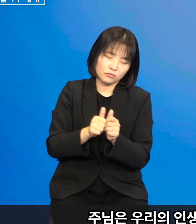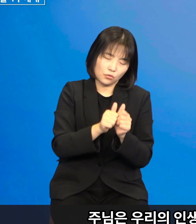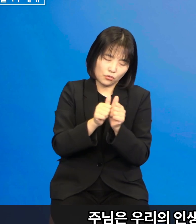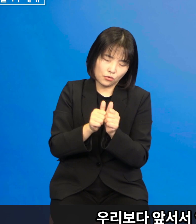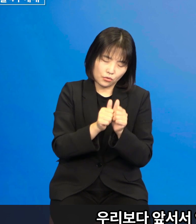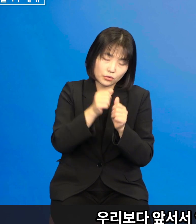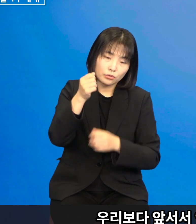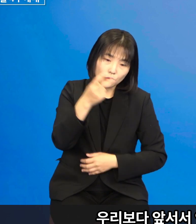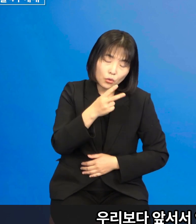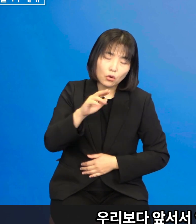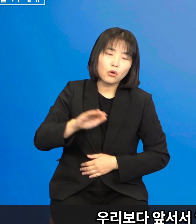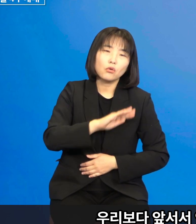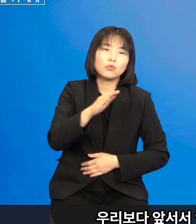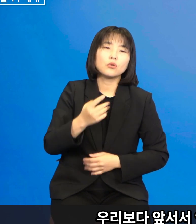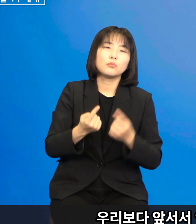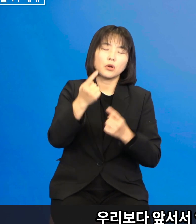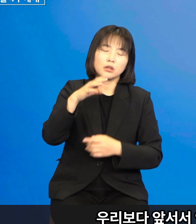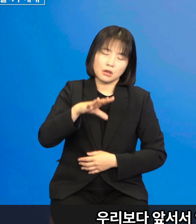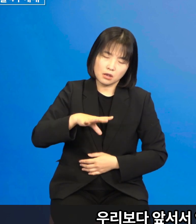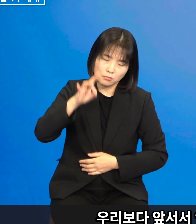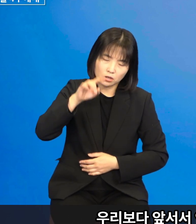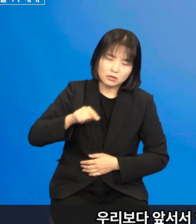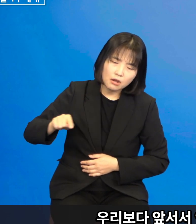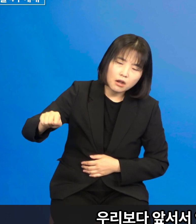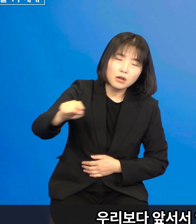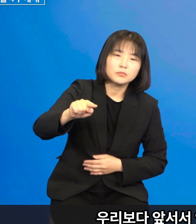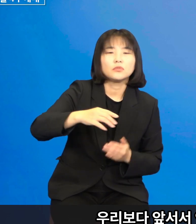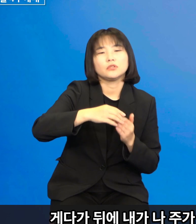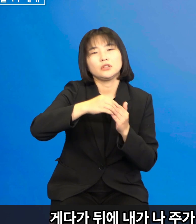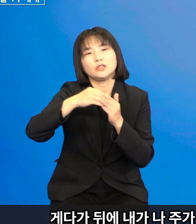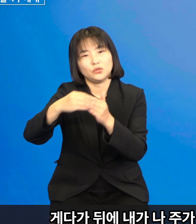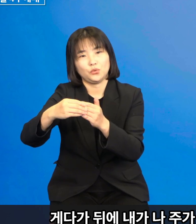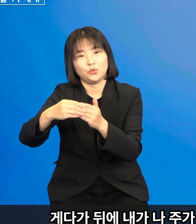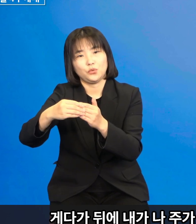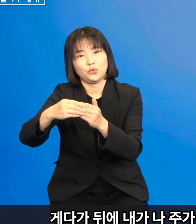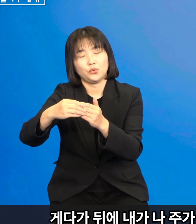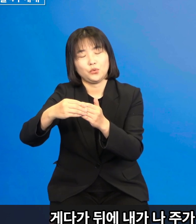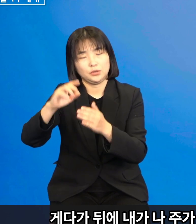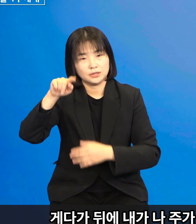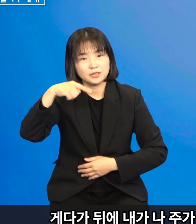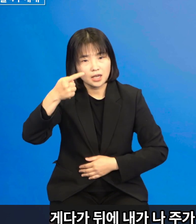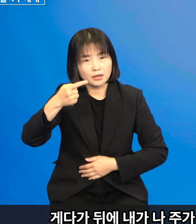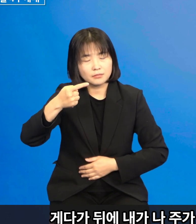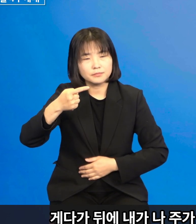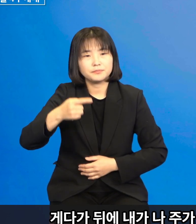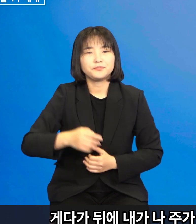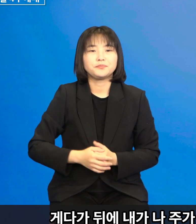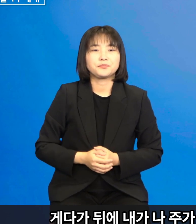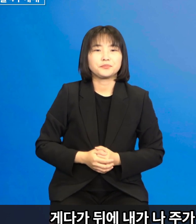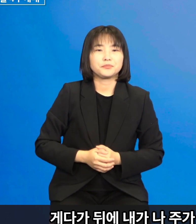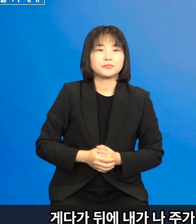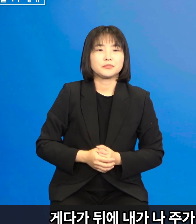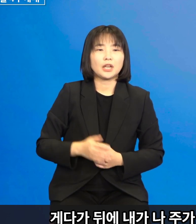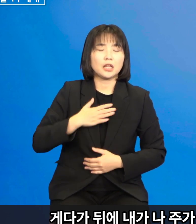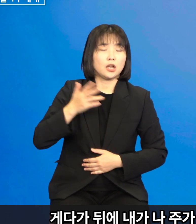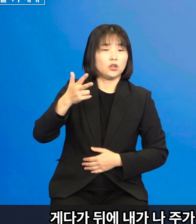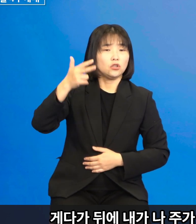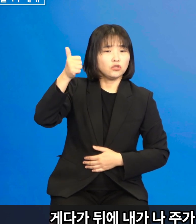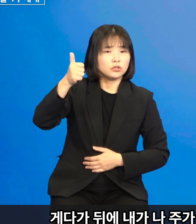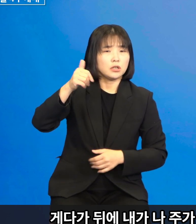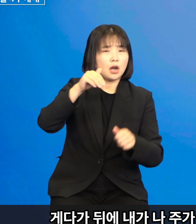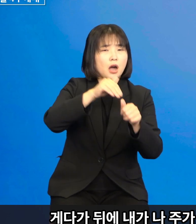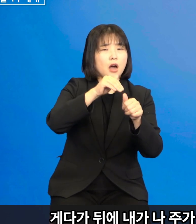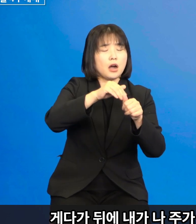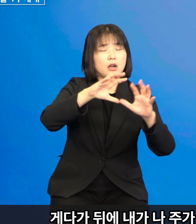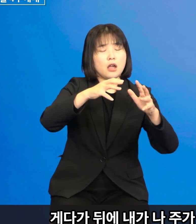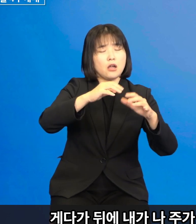뿐만 아니라 우리보다 앞서서 인도해 주신 분이십니다. 게다가 뒤에 나 주가 블레셋